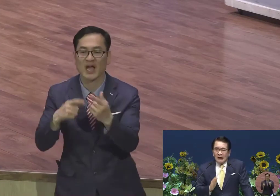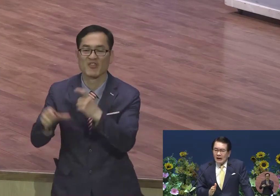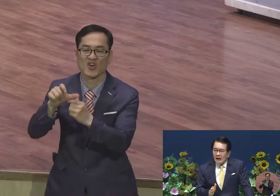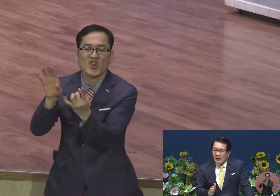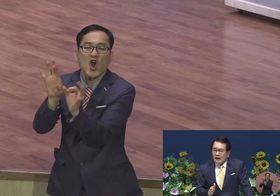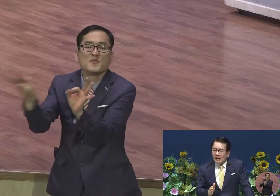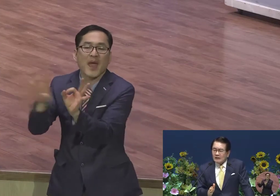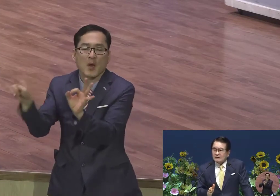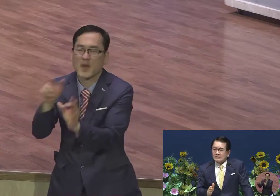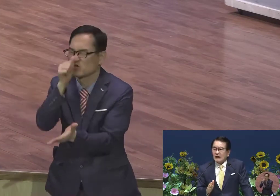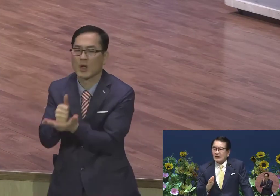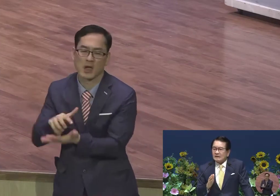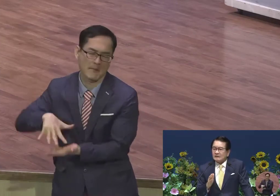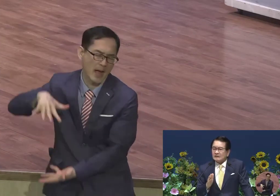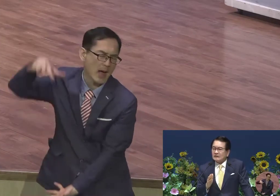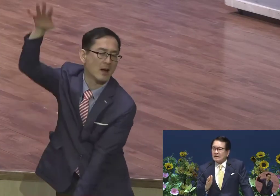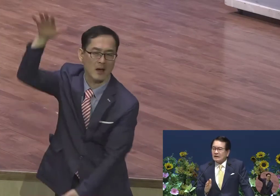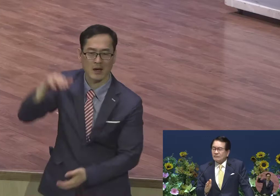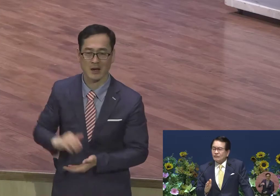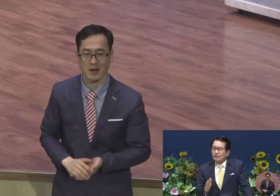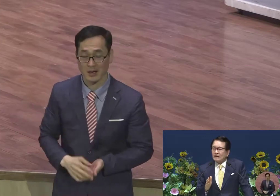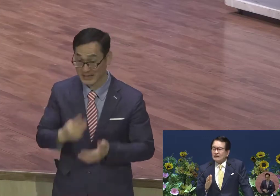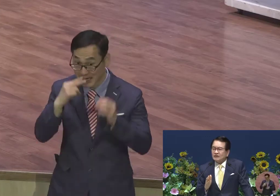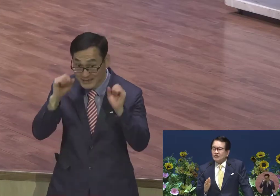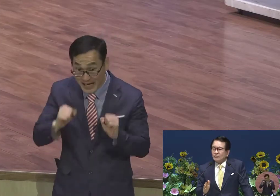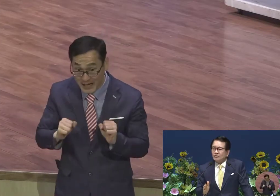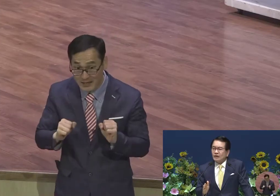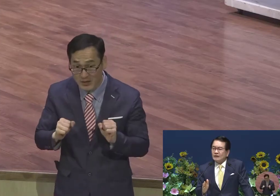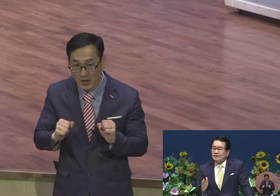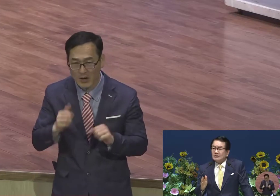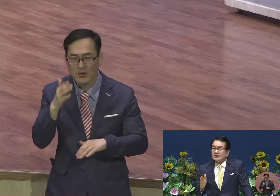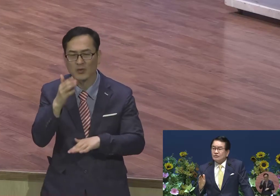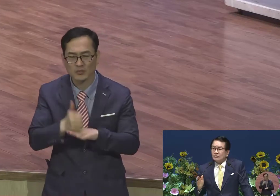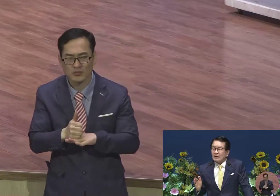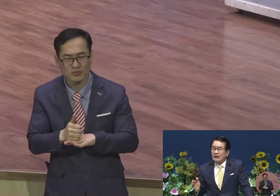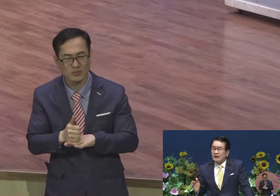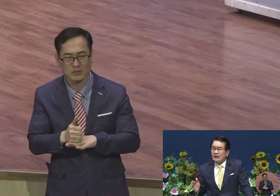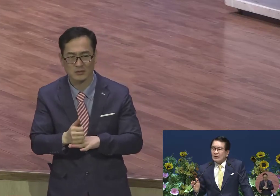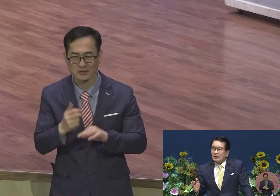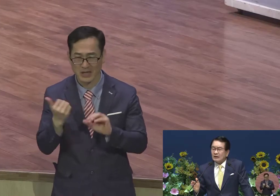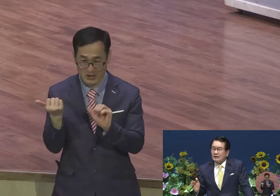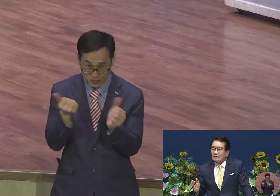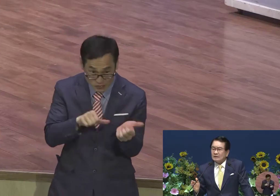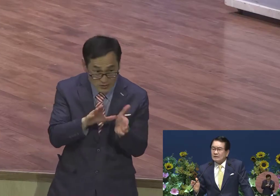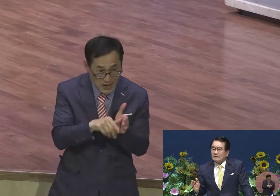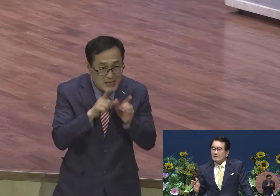아 살았어 내가 무단지옥불에 떨어지구나